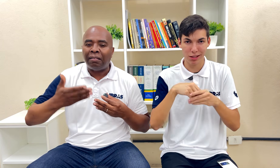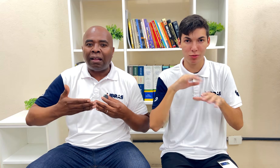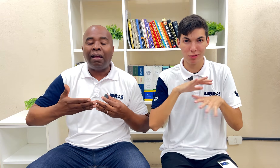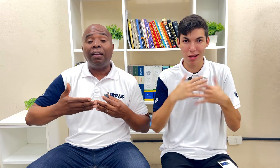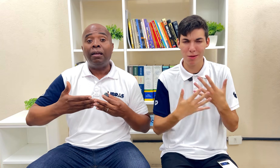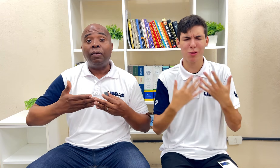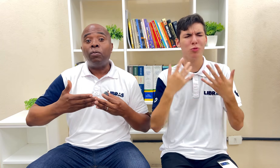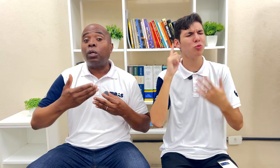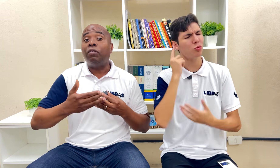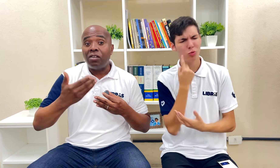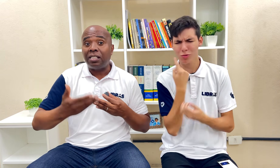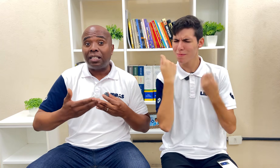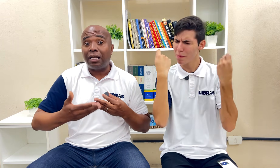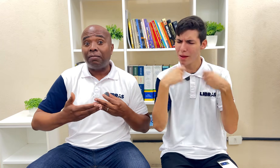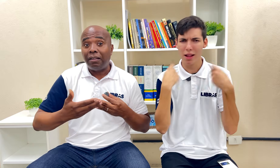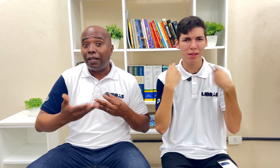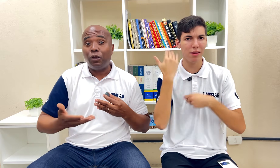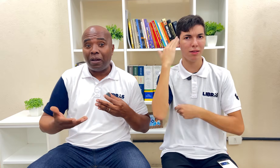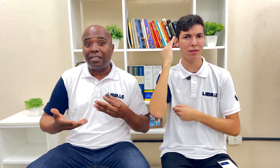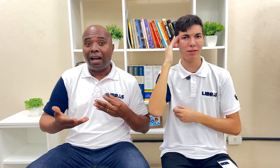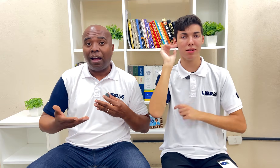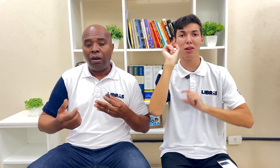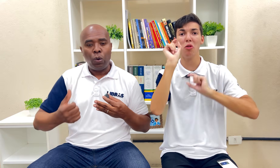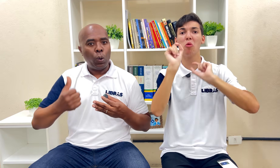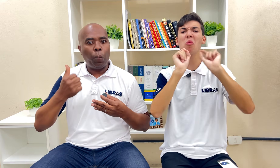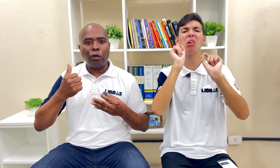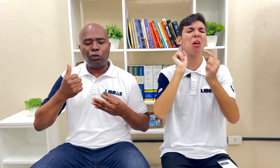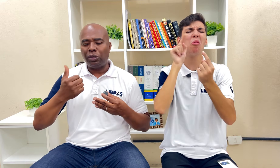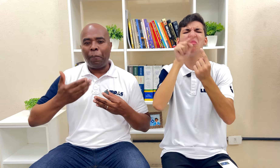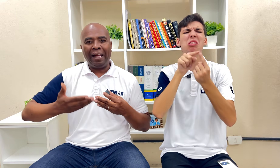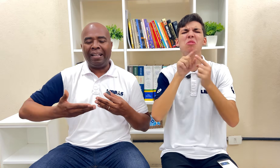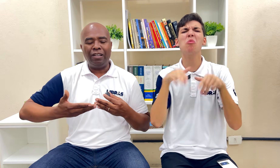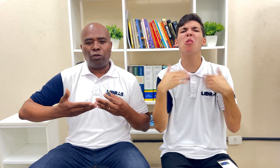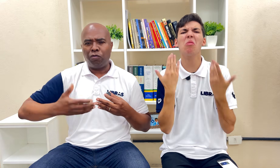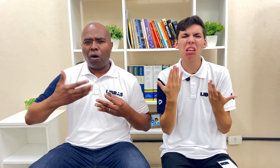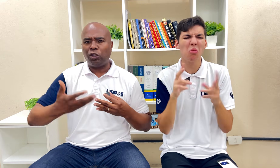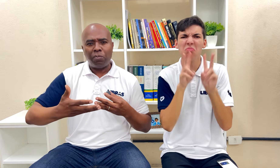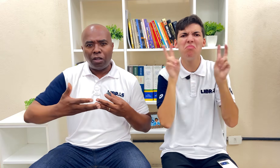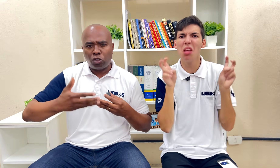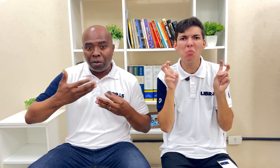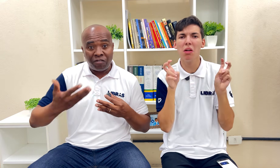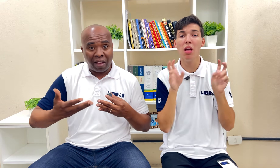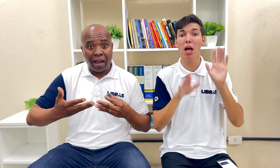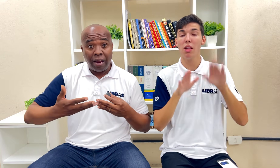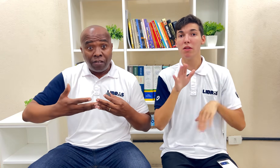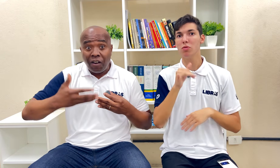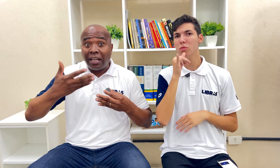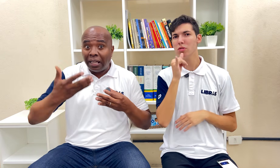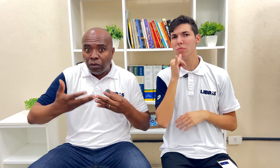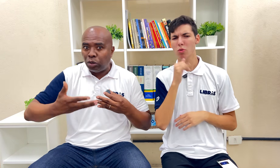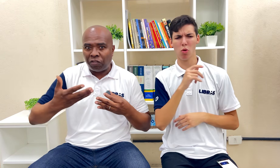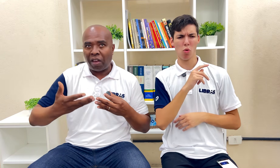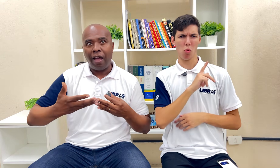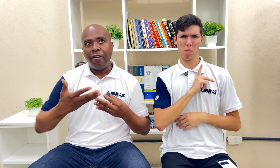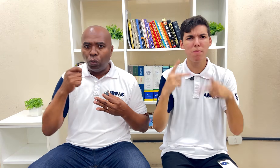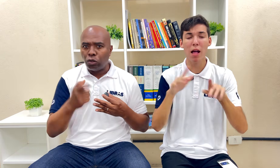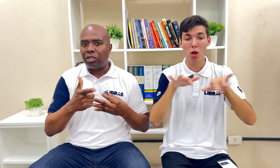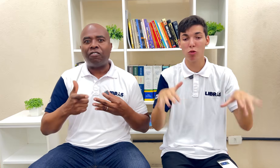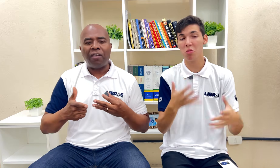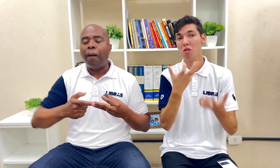entender o que você está tentando passar. O pastor está pregando fortemente sobre fé, falando de fé. O uso da fé,